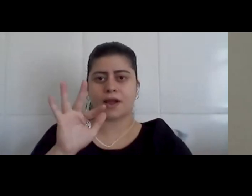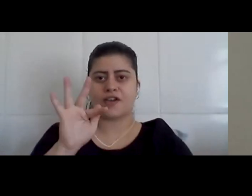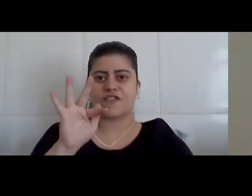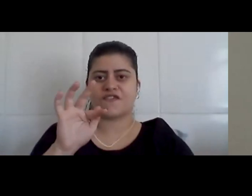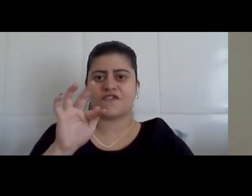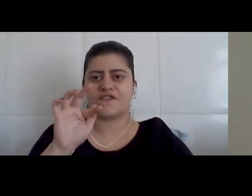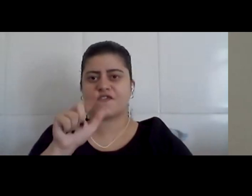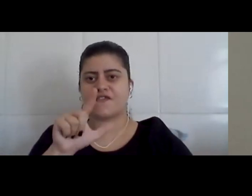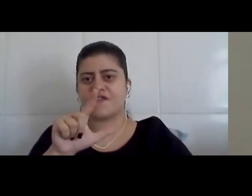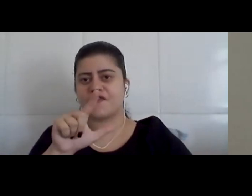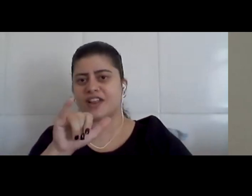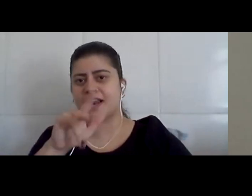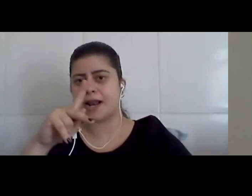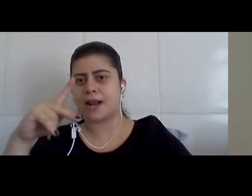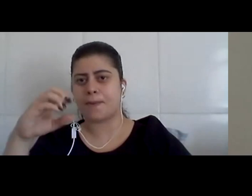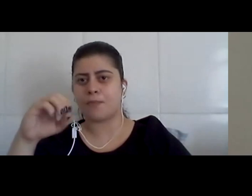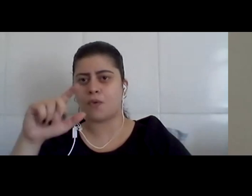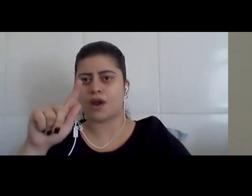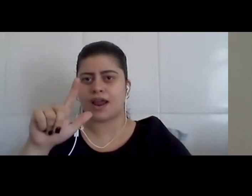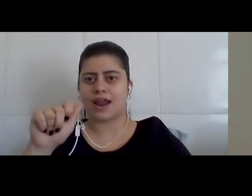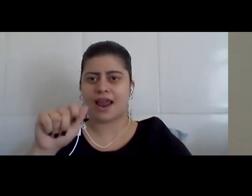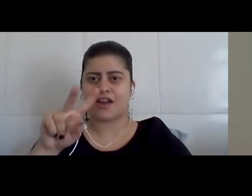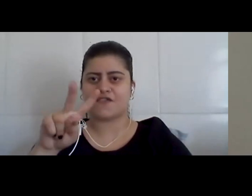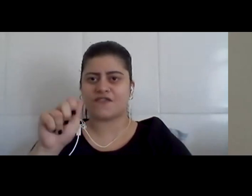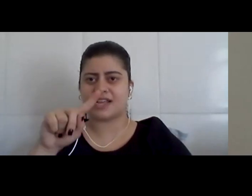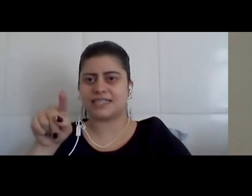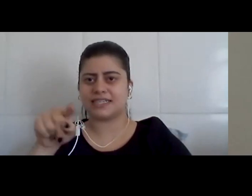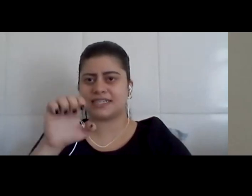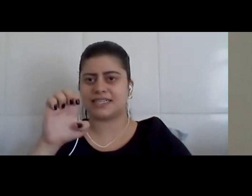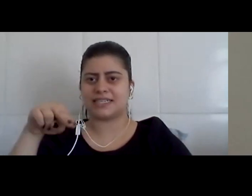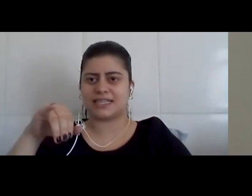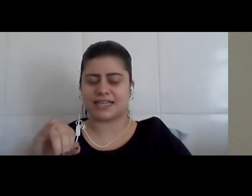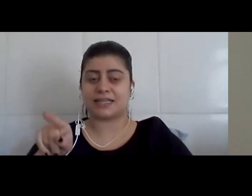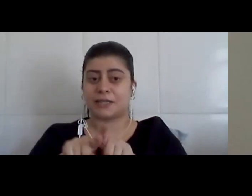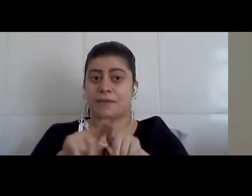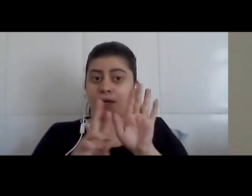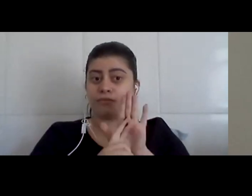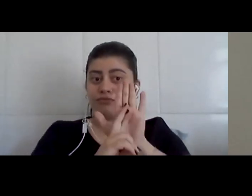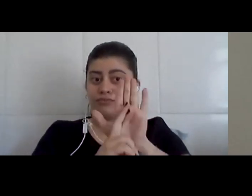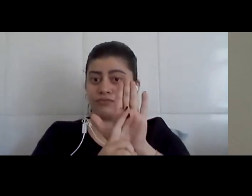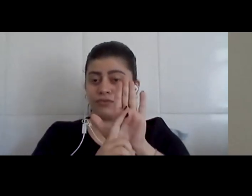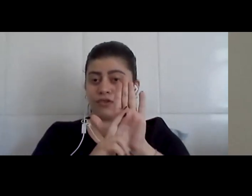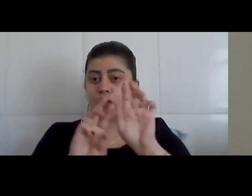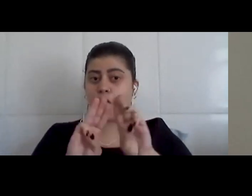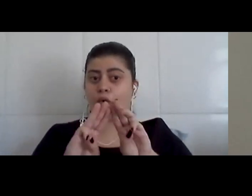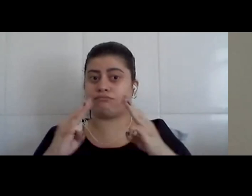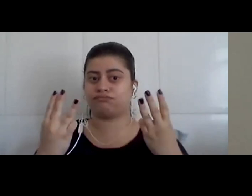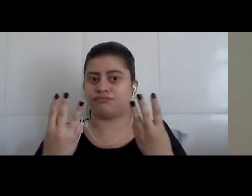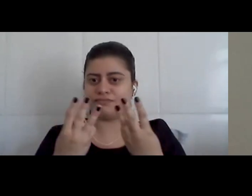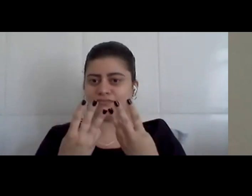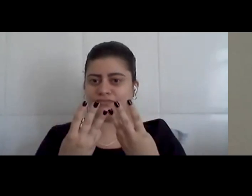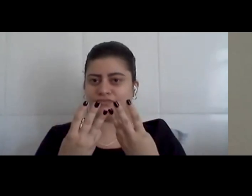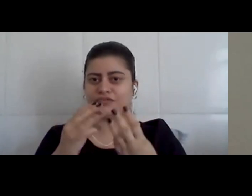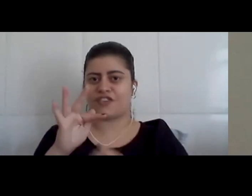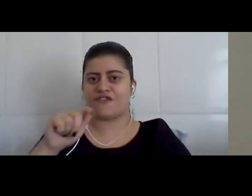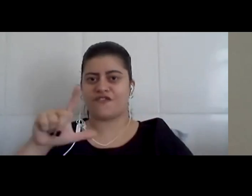Gavazzeni. O representante da Organização das Nações Unidas para Alimentação e Agricultura, FAO, no